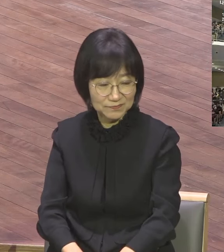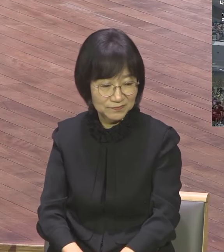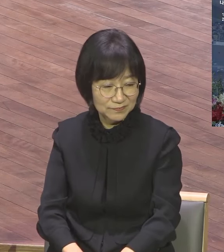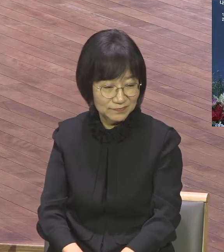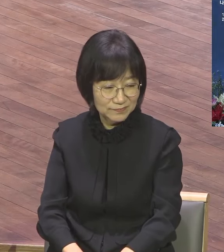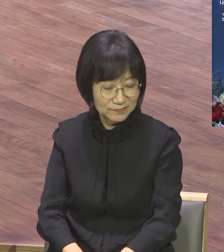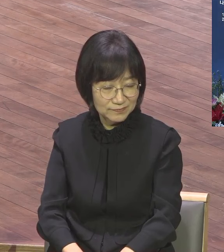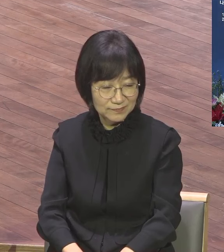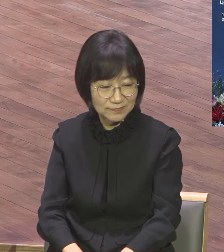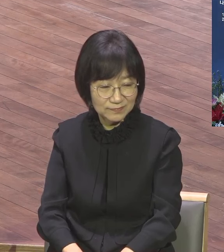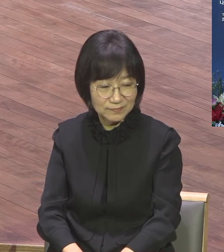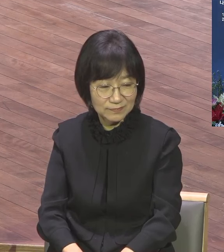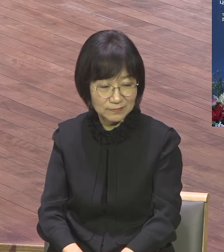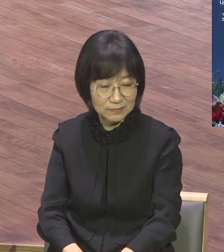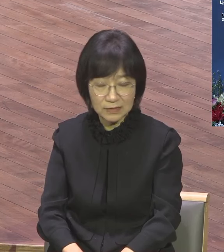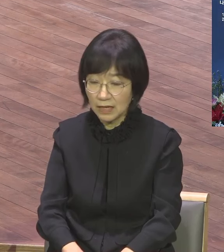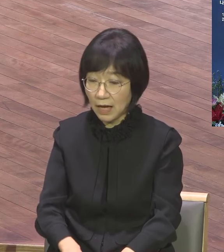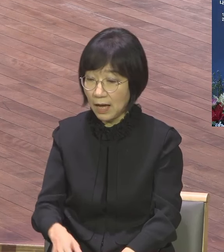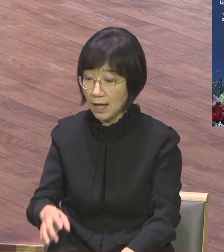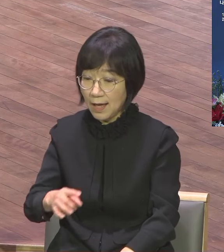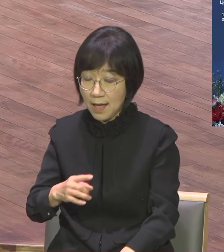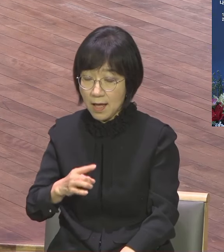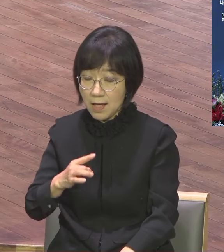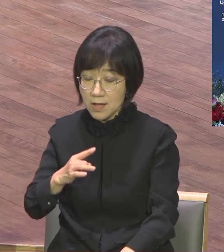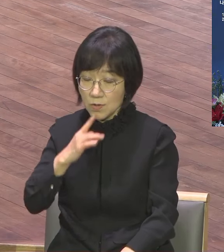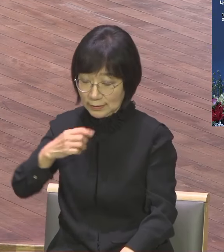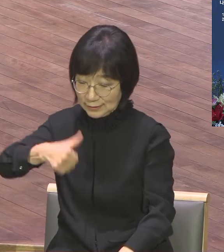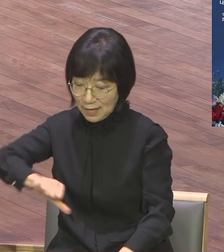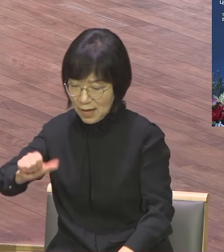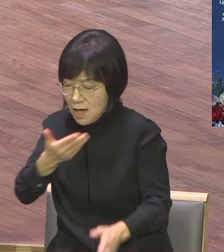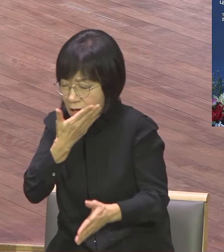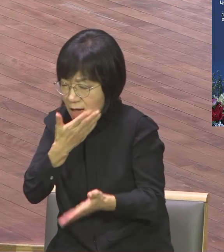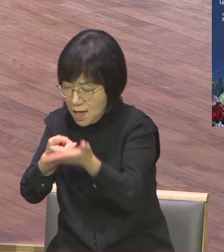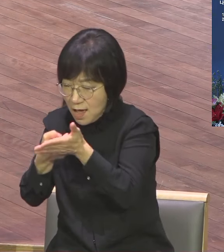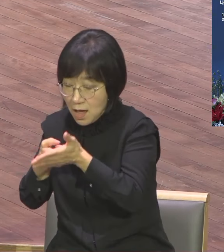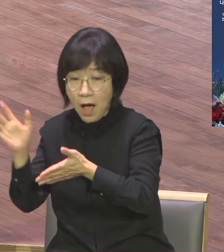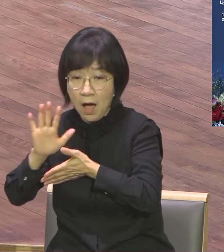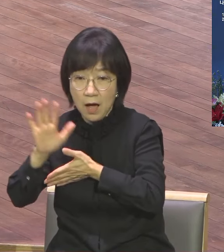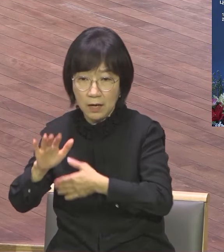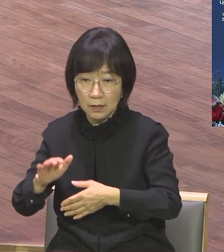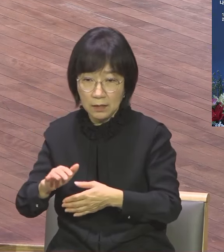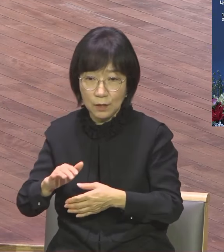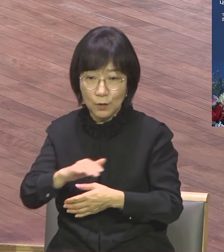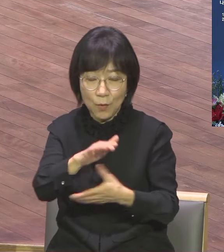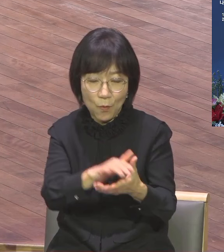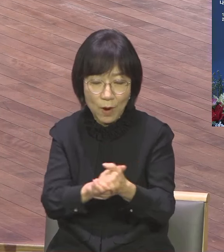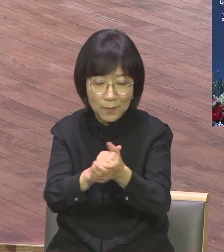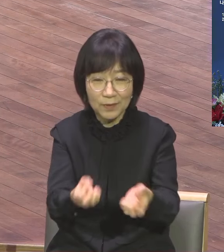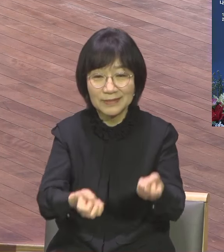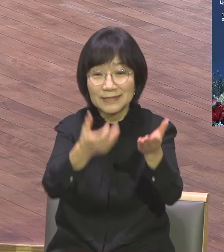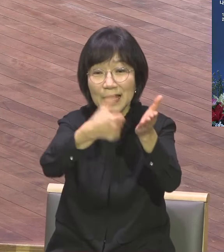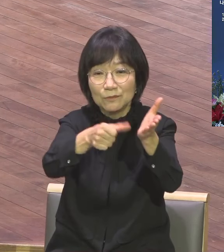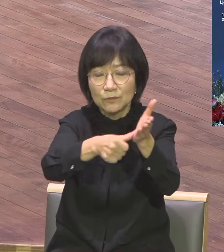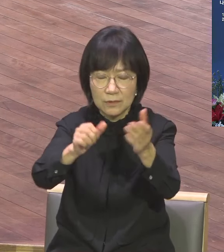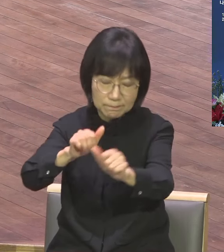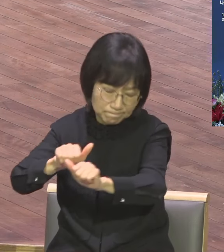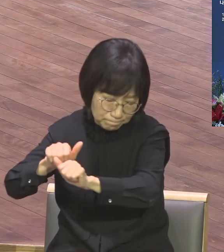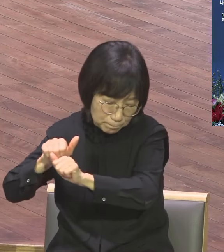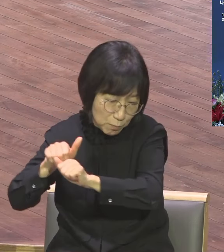독생자 예수 그리스도를 아끼지 아니하시고 화목 제물로 보내신 그 놀라운 하나님의 사랑을 체험한